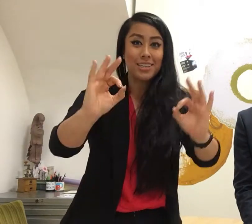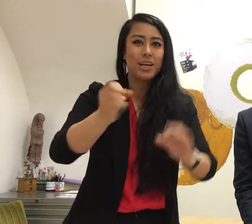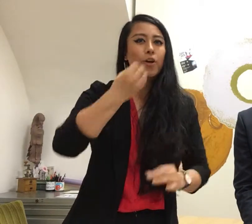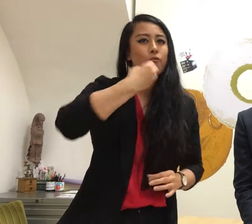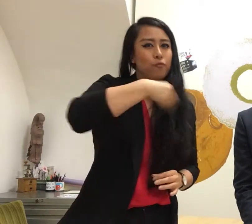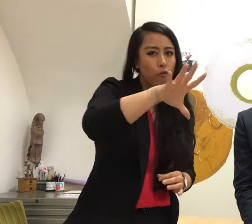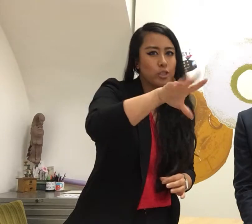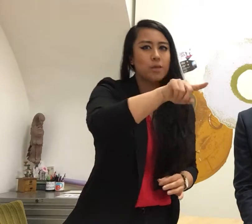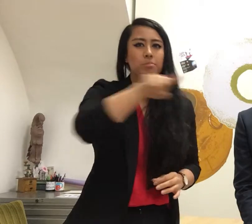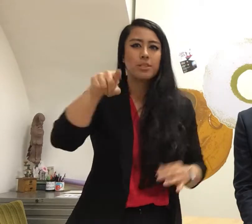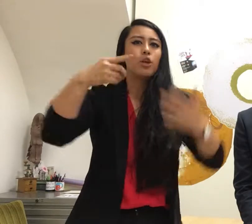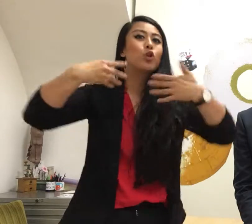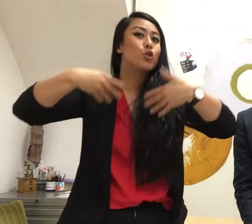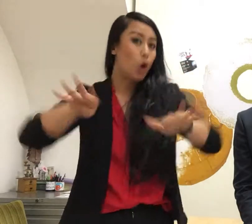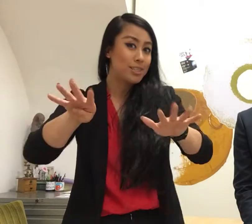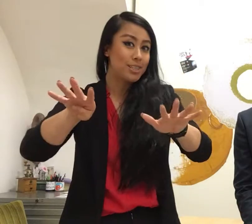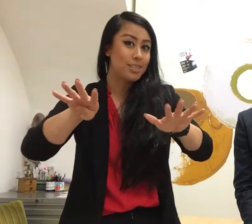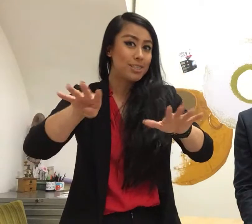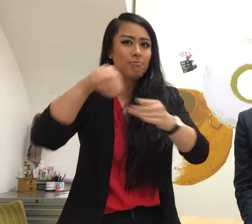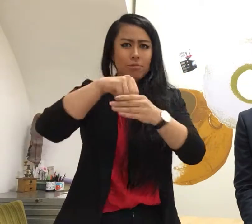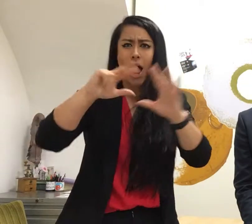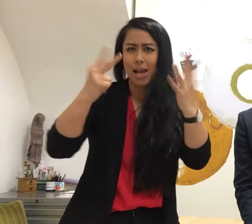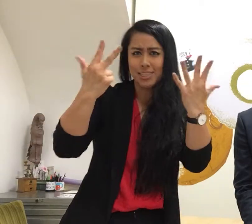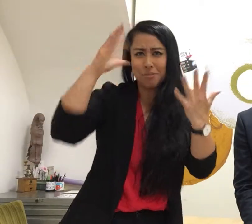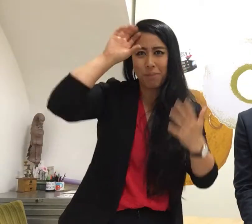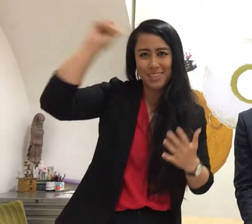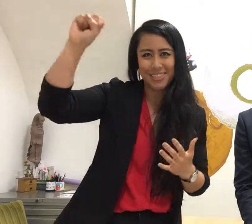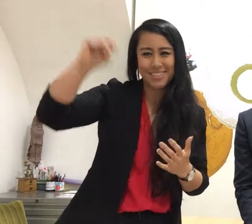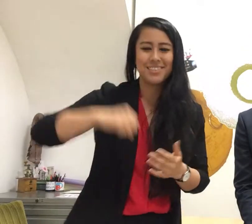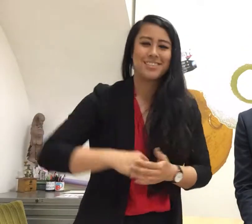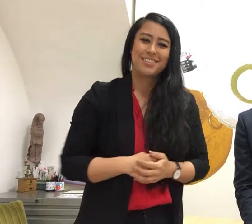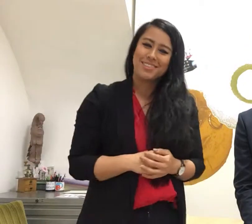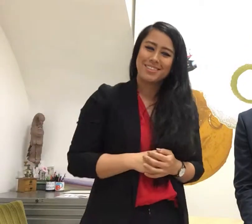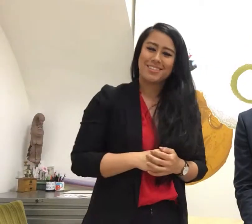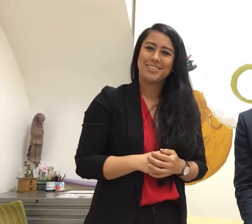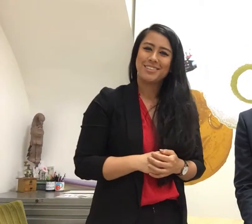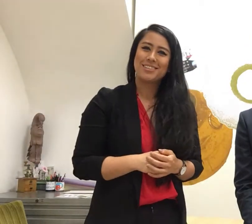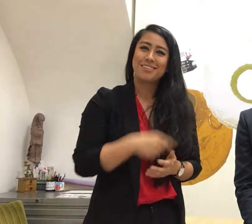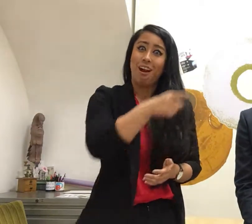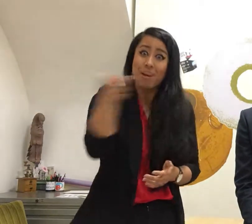ist die Laudungasse Nummer 15 bis 19, hier im 8. Bezirk.